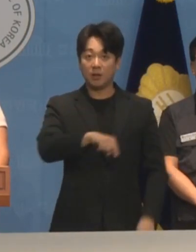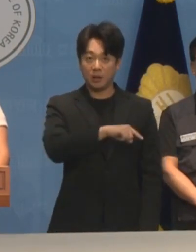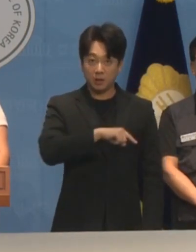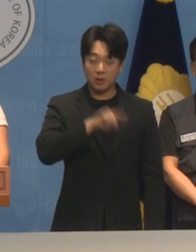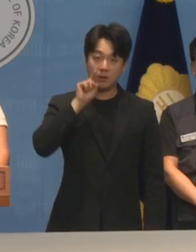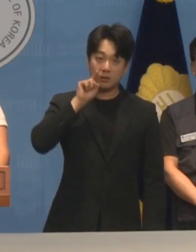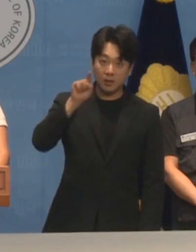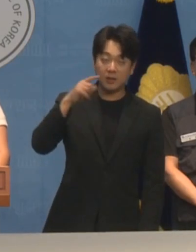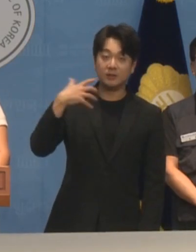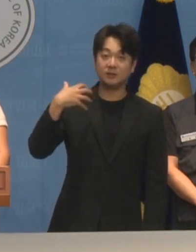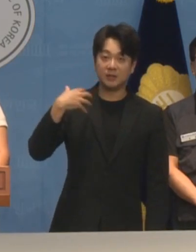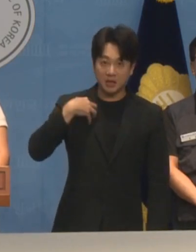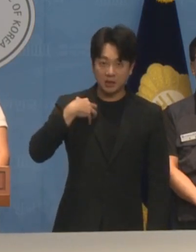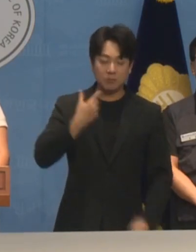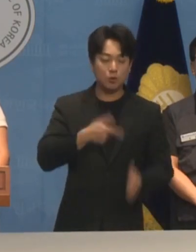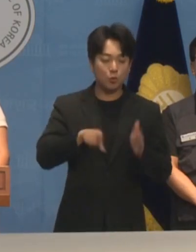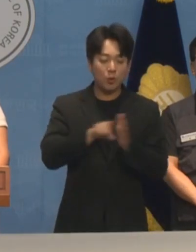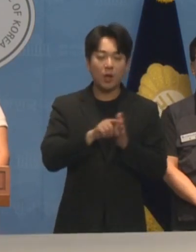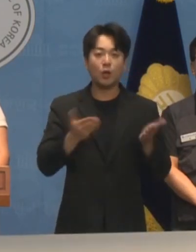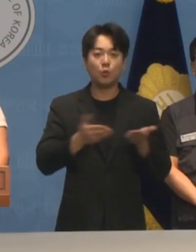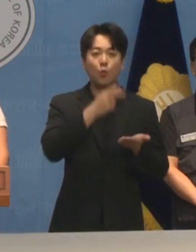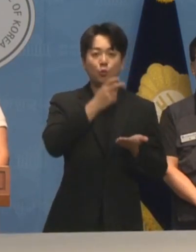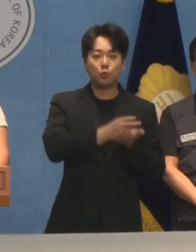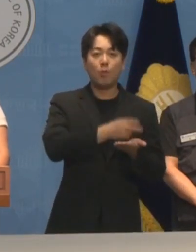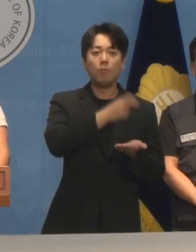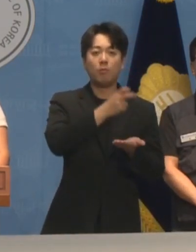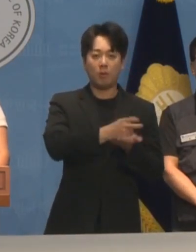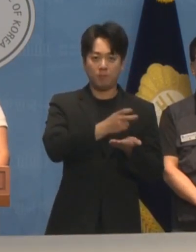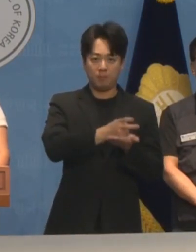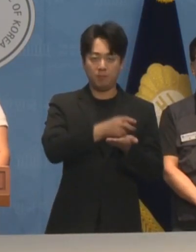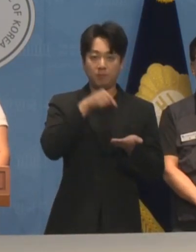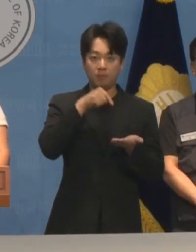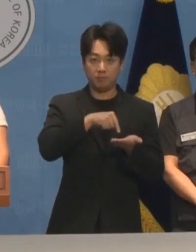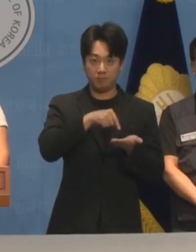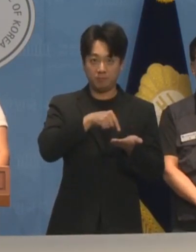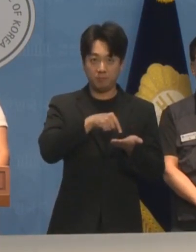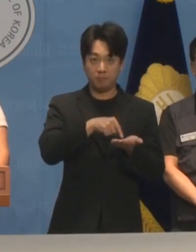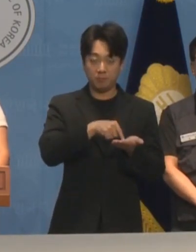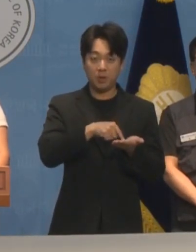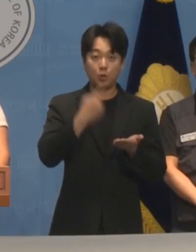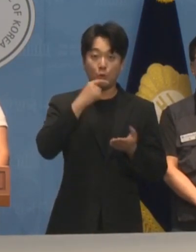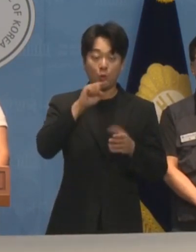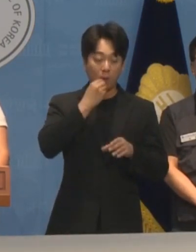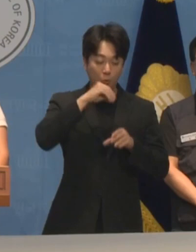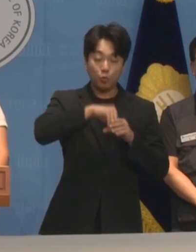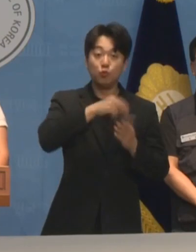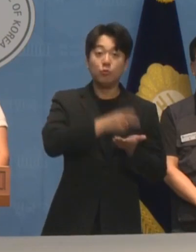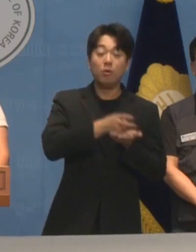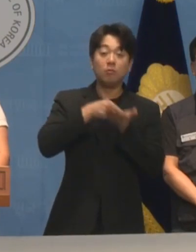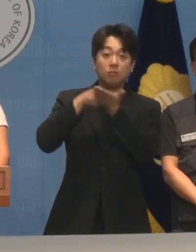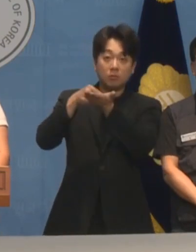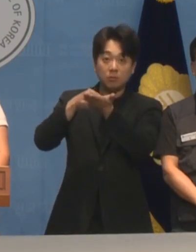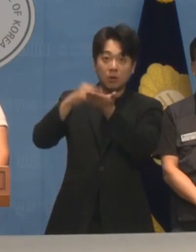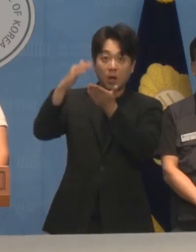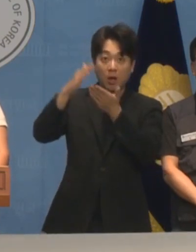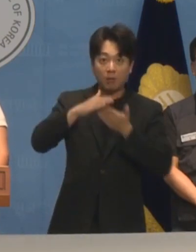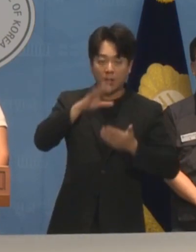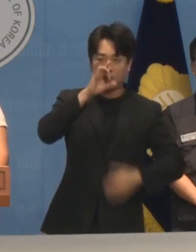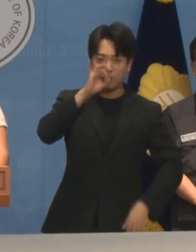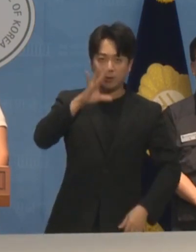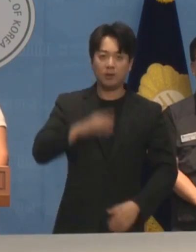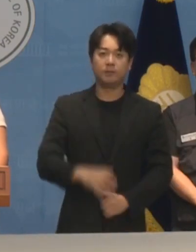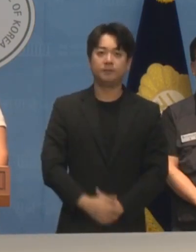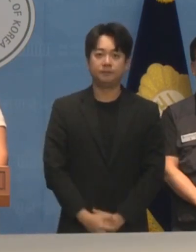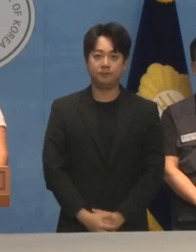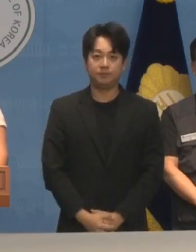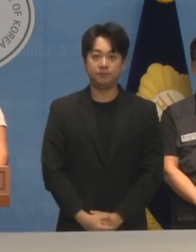제도화하는 노조법 2, 3조 개정안 거부하는 윤석열 정권 퇴진하라. 2024년